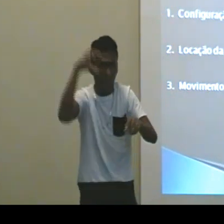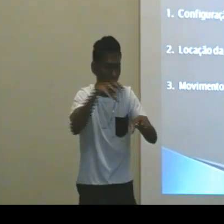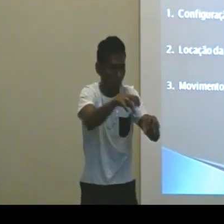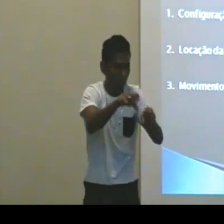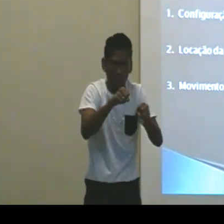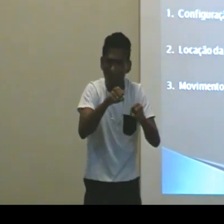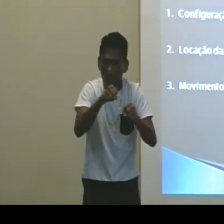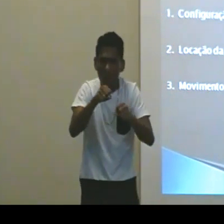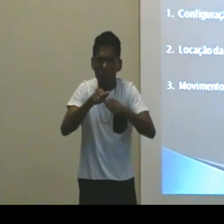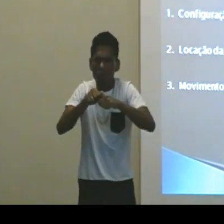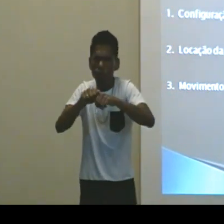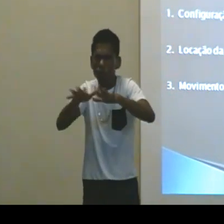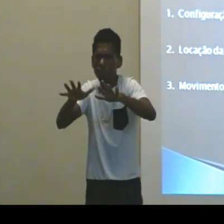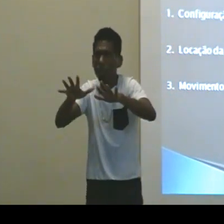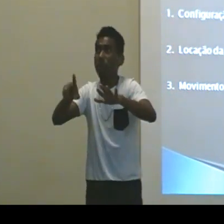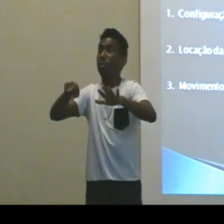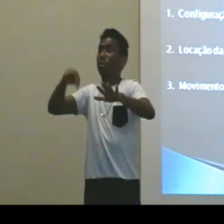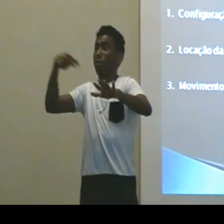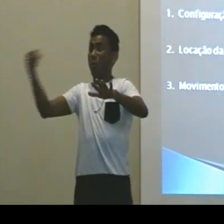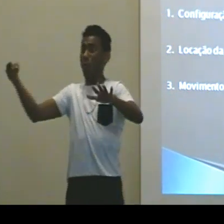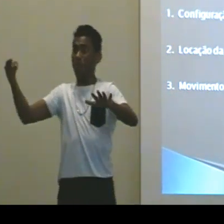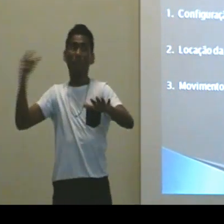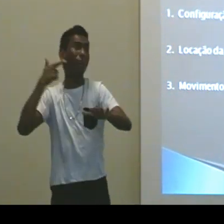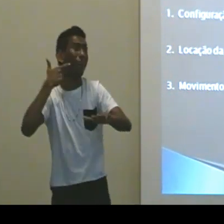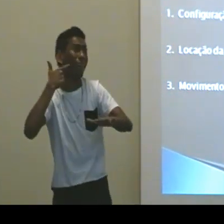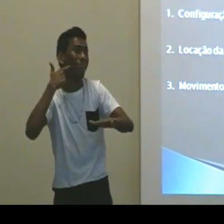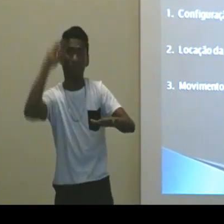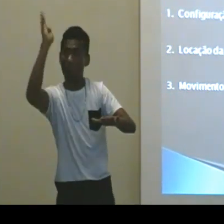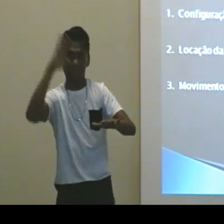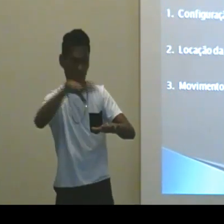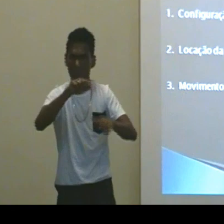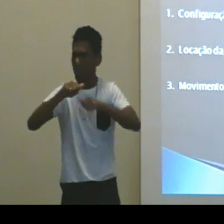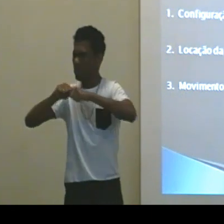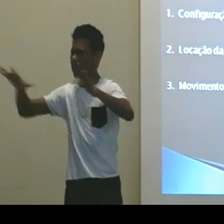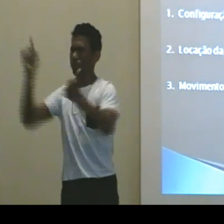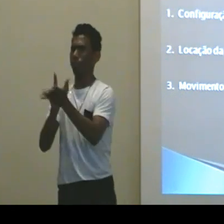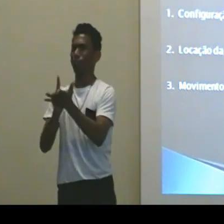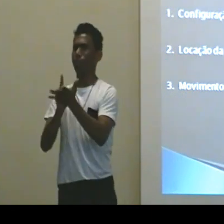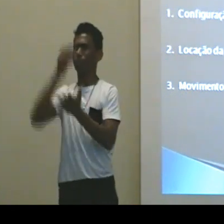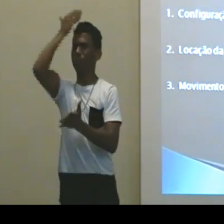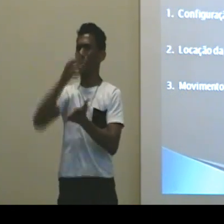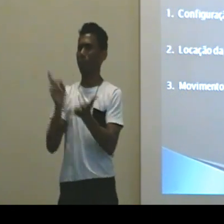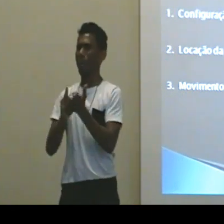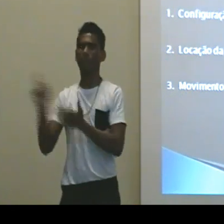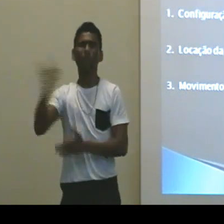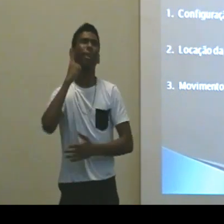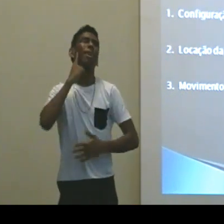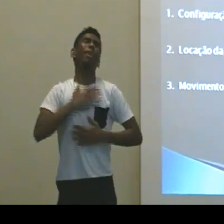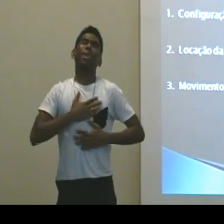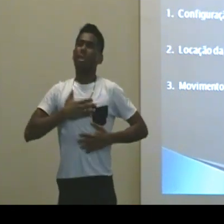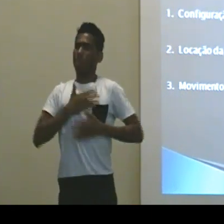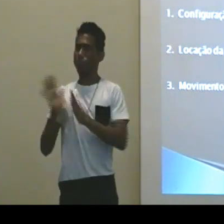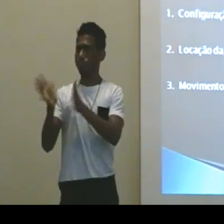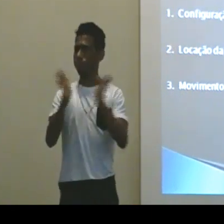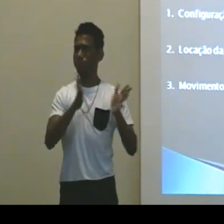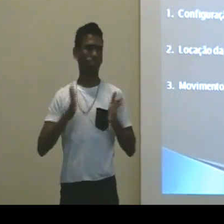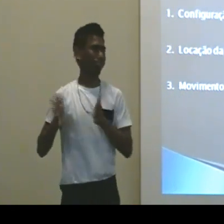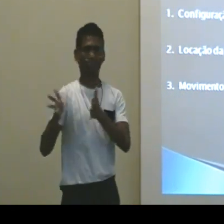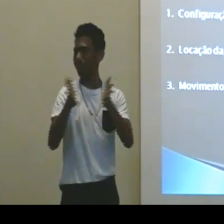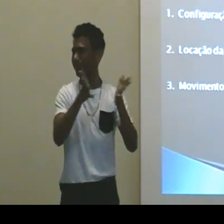o reconhecimento da língua de sinais. O Stockwell faz pesquisas da língua de sinais também nos Estados Unidos, e a Lucinda também reconhece a